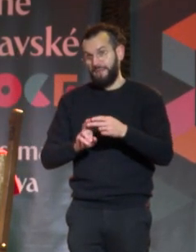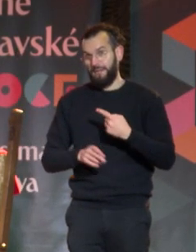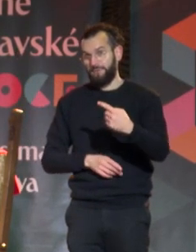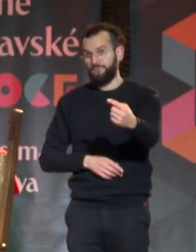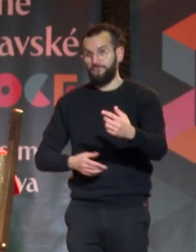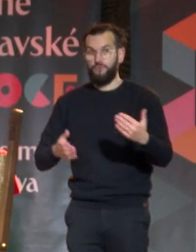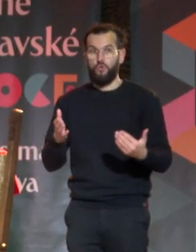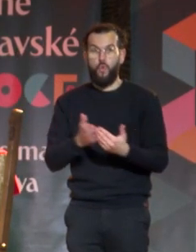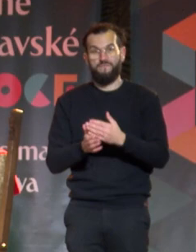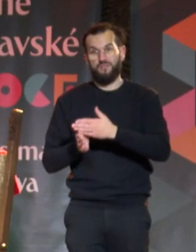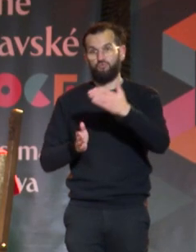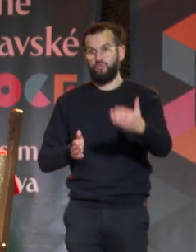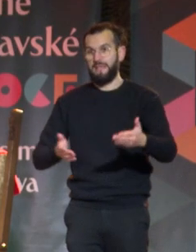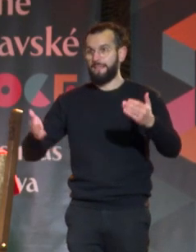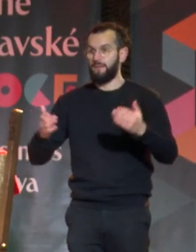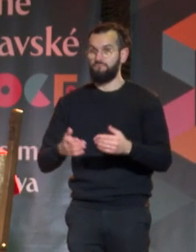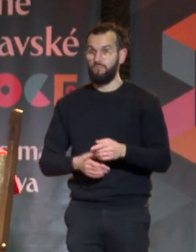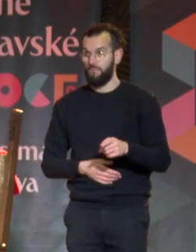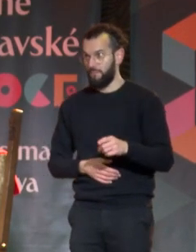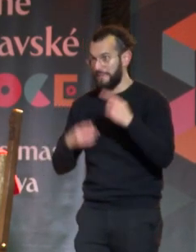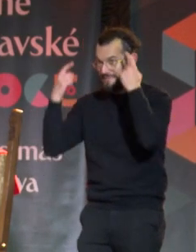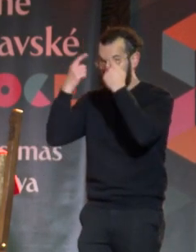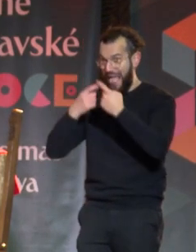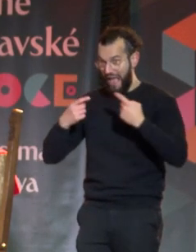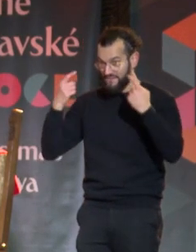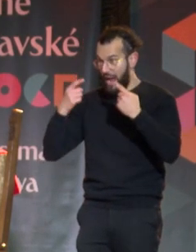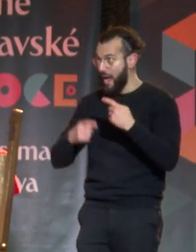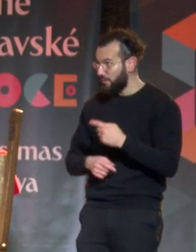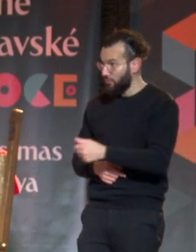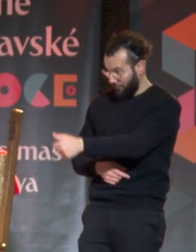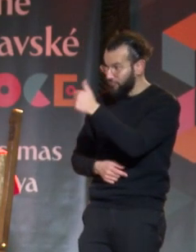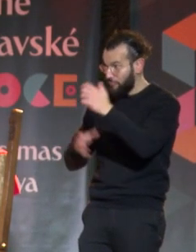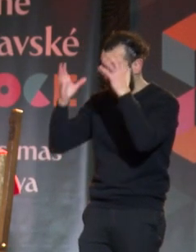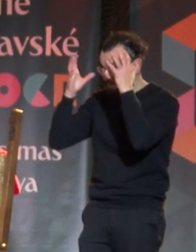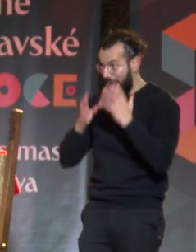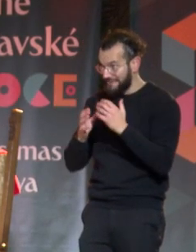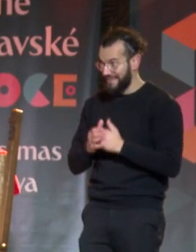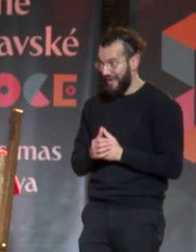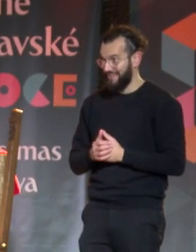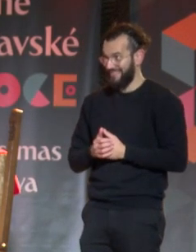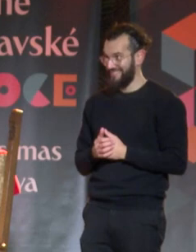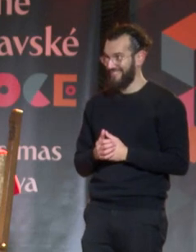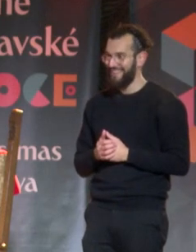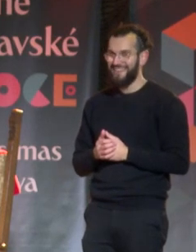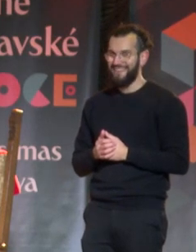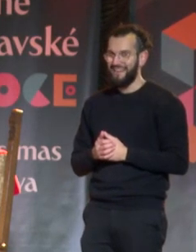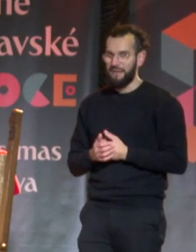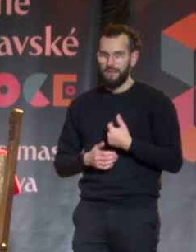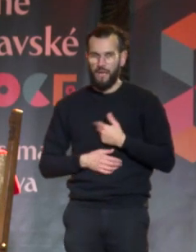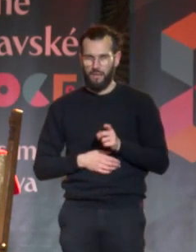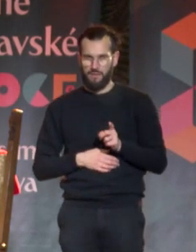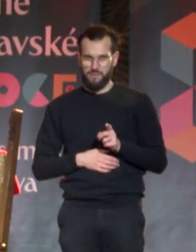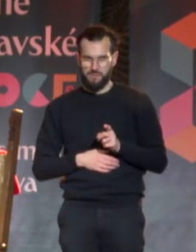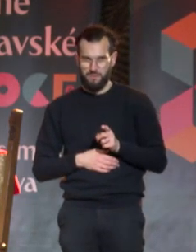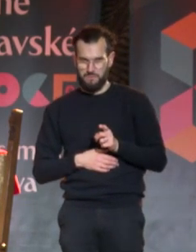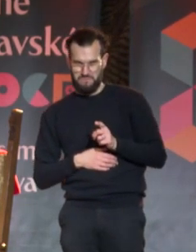zoznámiť. Super maska, usmieje sa Slávka na môj zobák a ja nedokážem odhadnúť, ako to